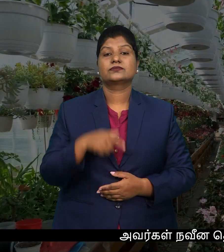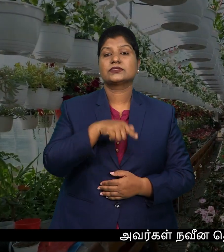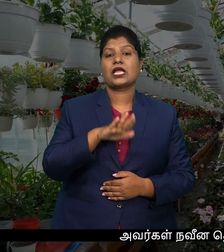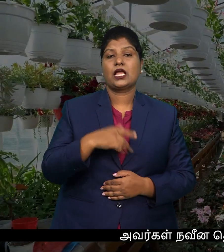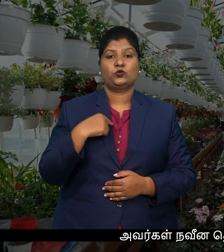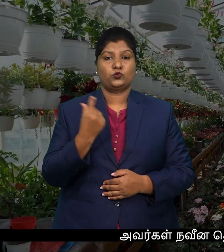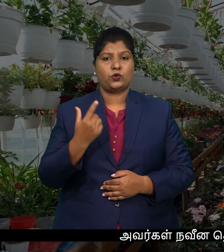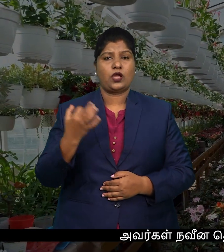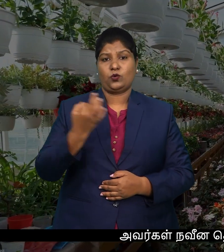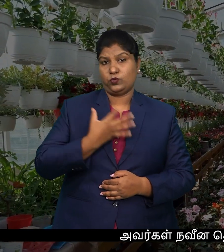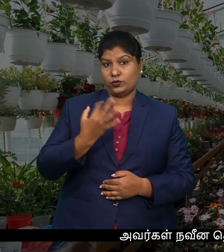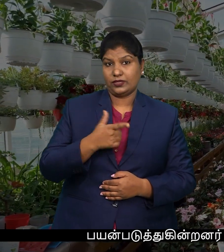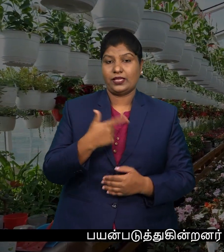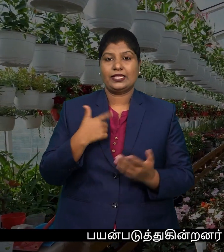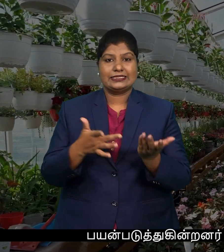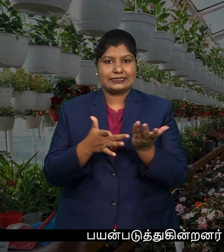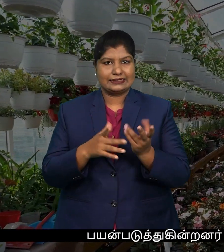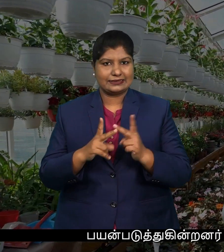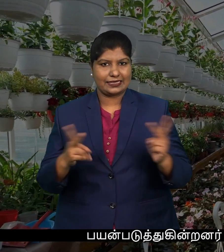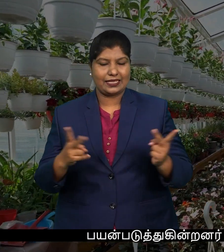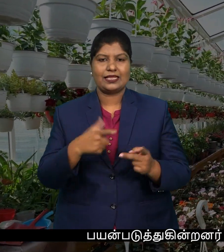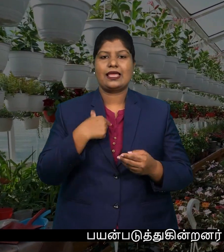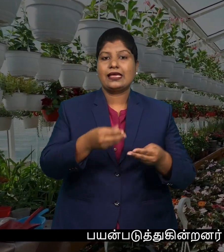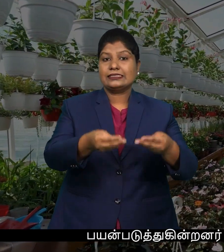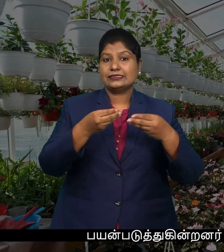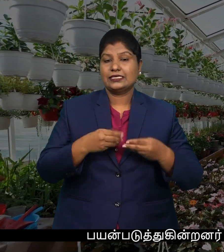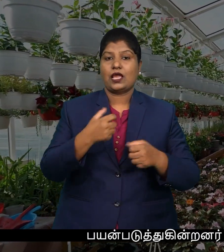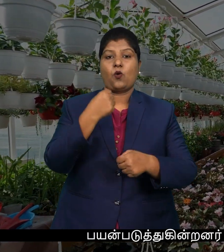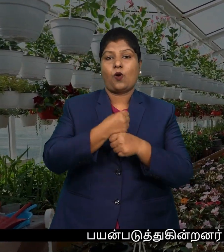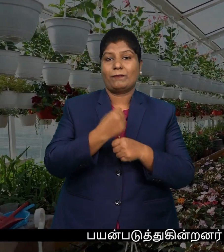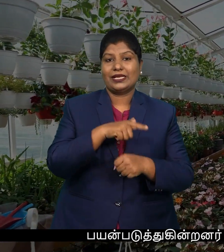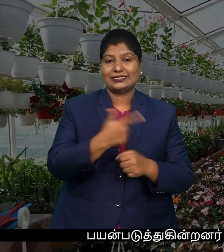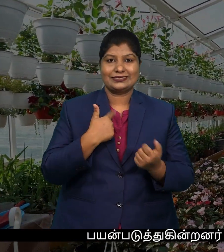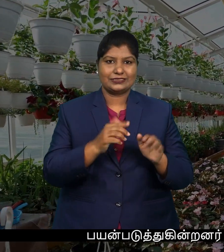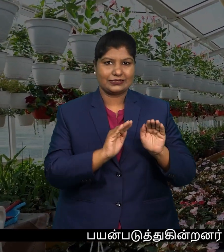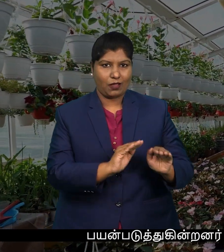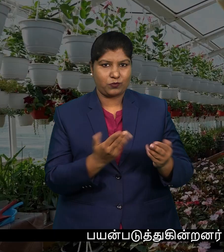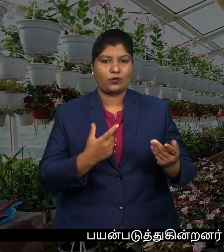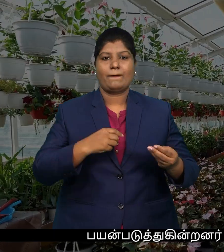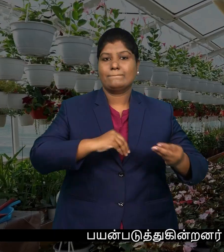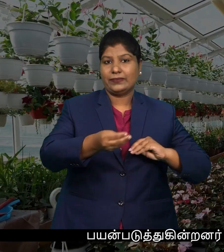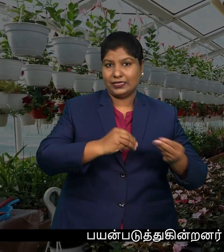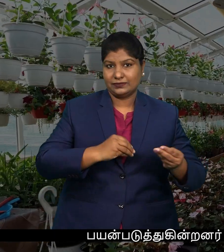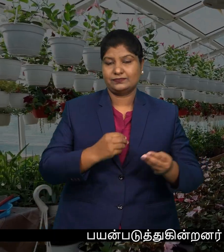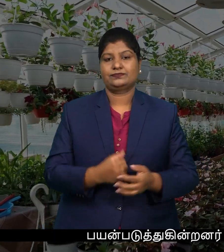அவர்கள் நவீன தொழில்நுட்பங்களை பயன்படுத்துகின்றனர் மற்றும் கிராமப்புறங்களில்